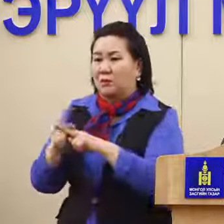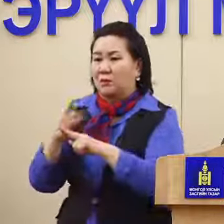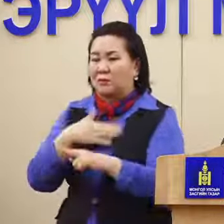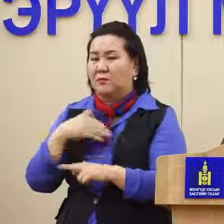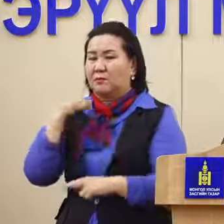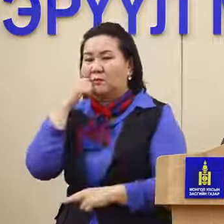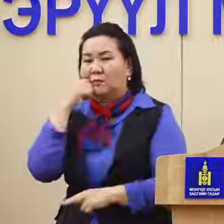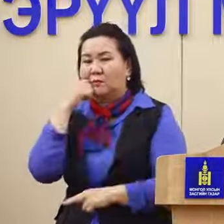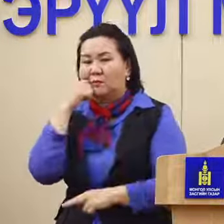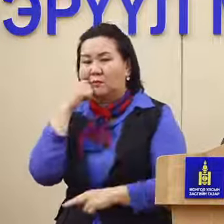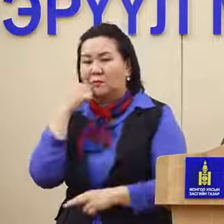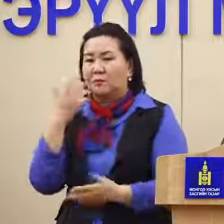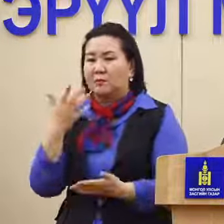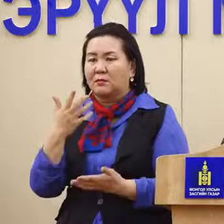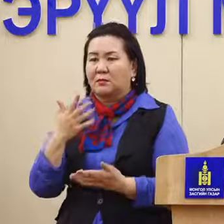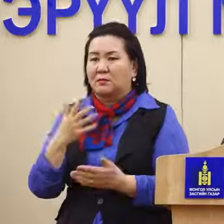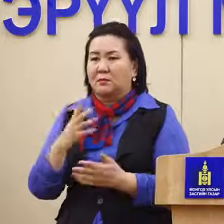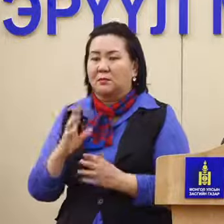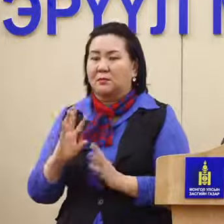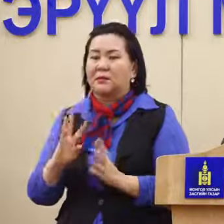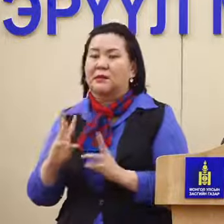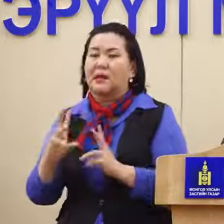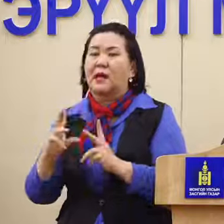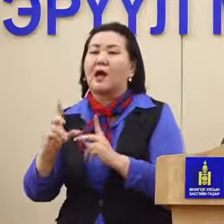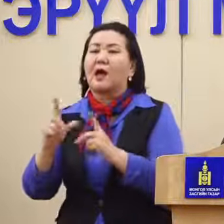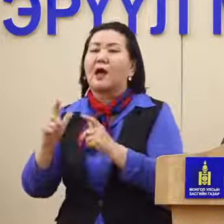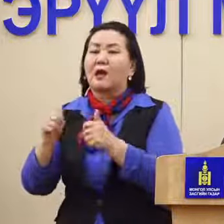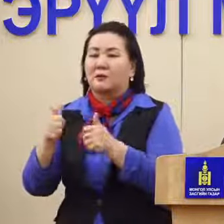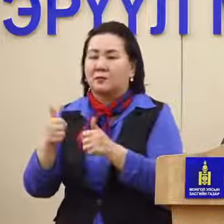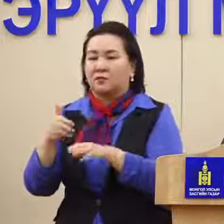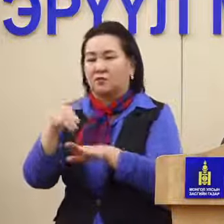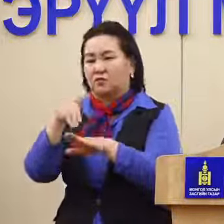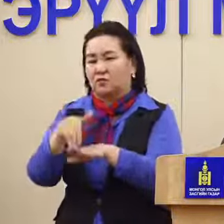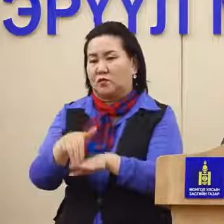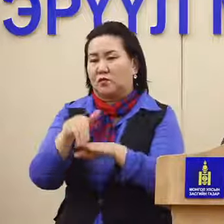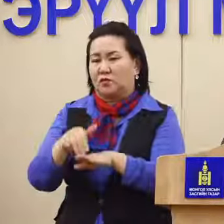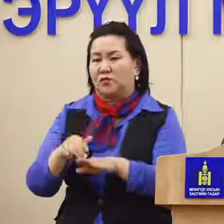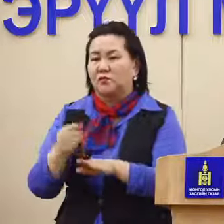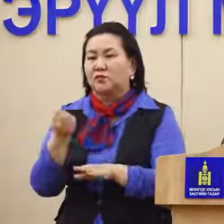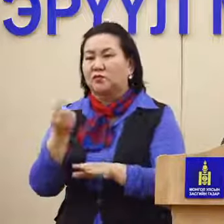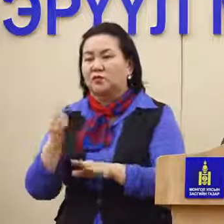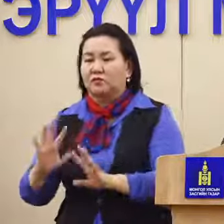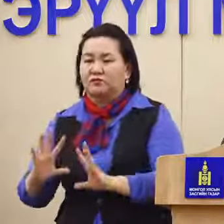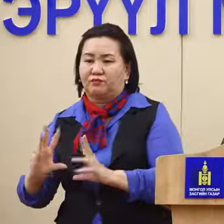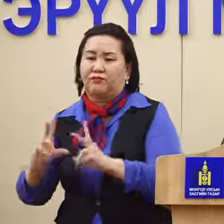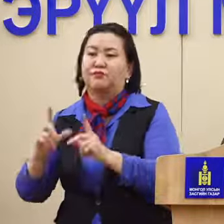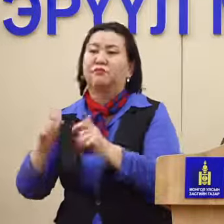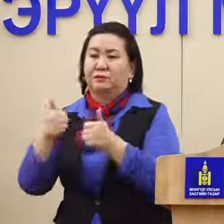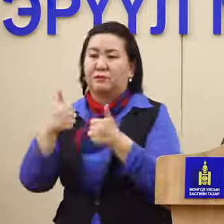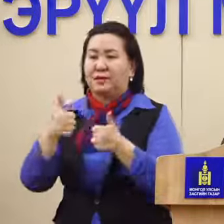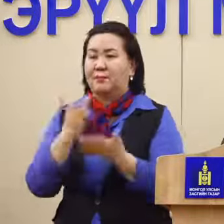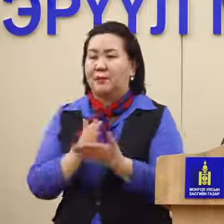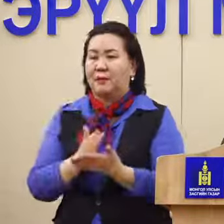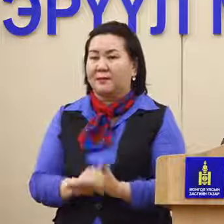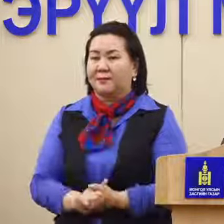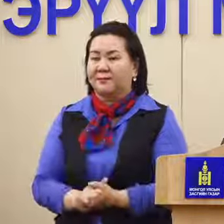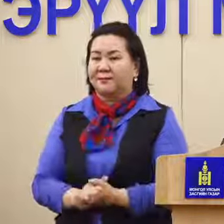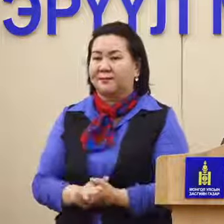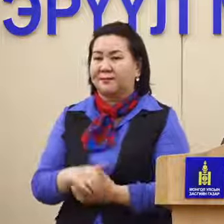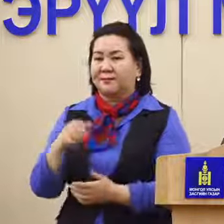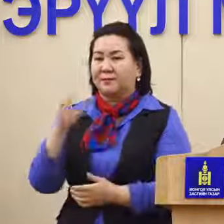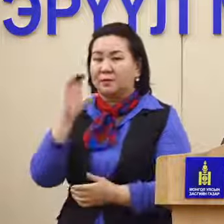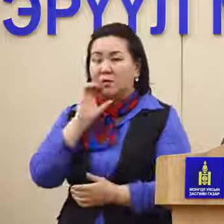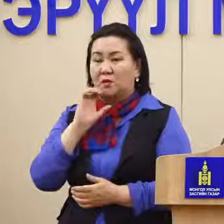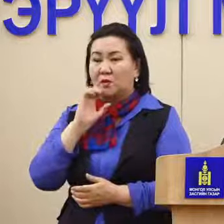бие хүний маань биеийн байдал сайжирч тогтвортой тогтворжж байна. Биеийн байдал сайн байна. За энэ дээр бас